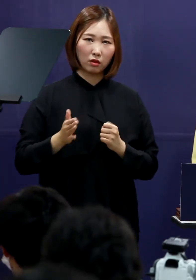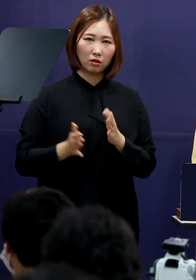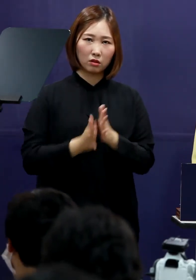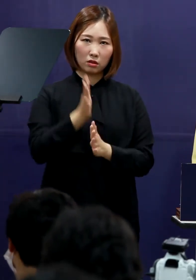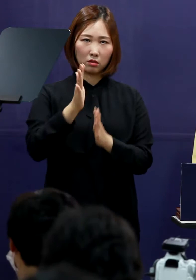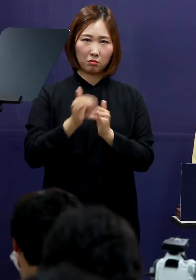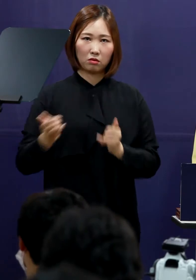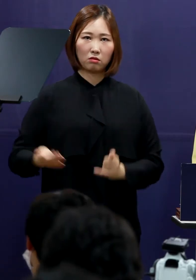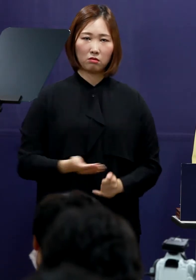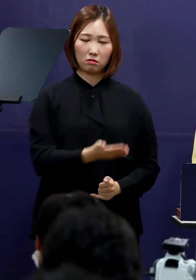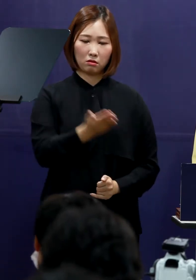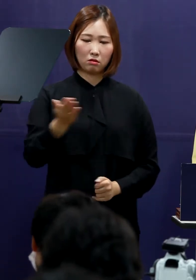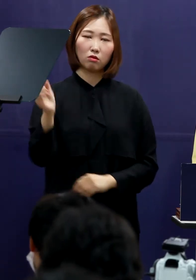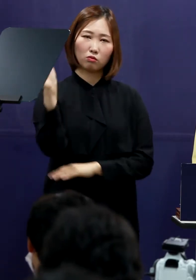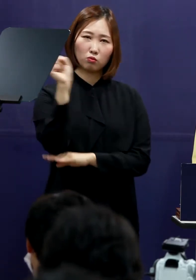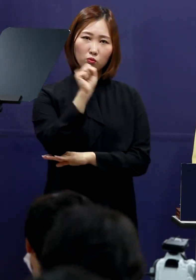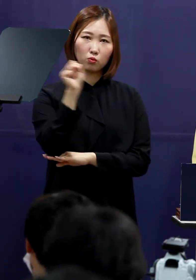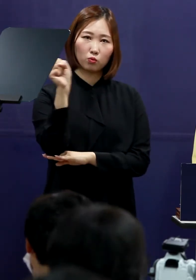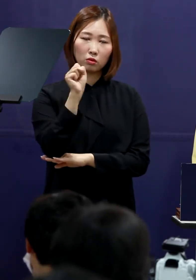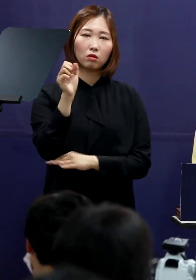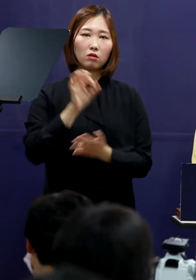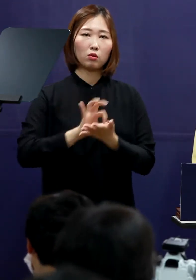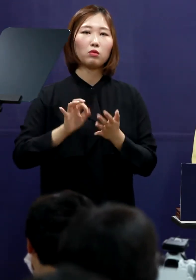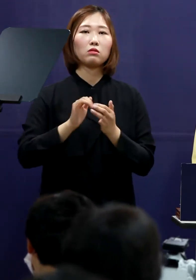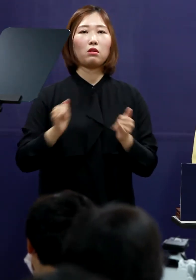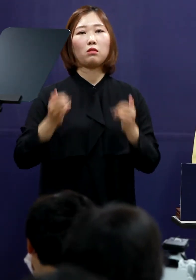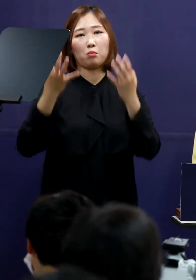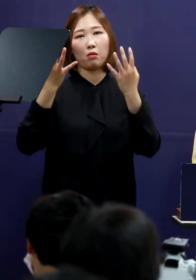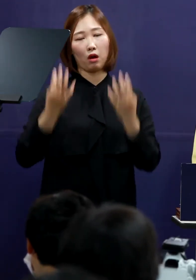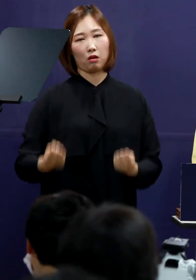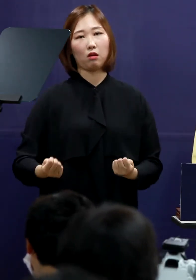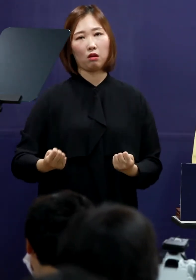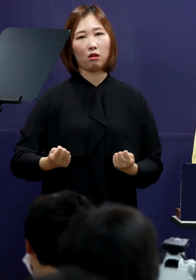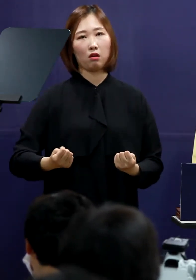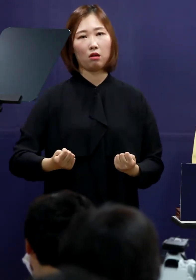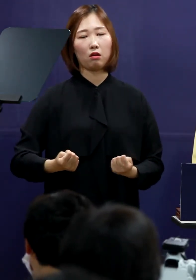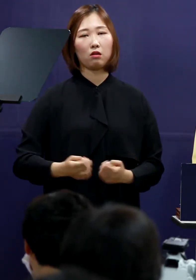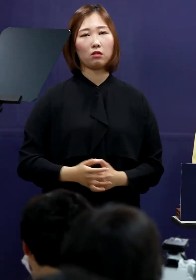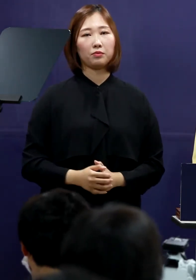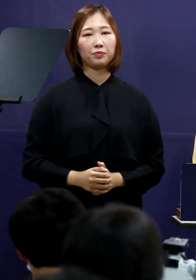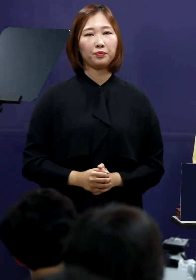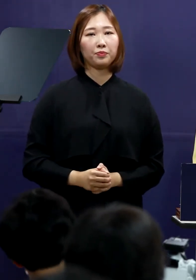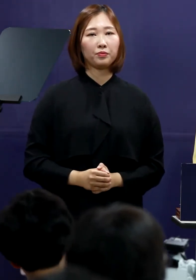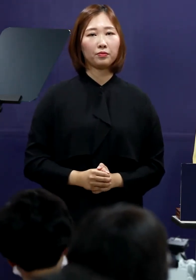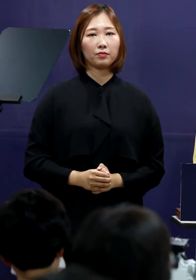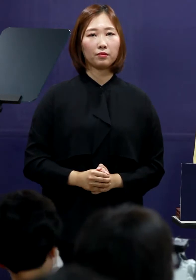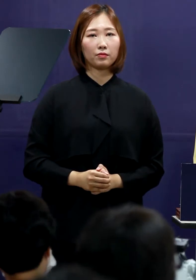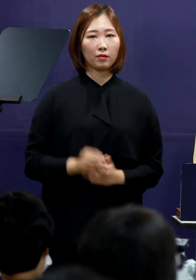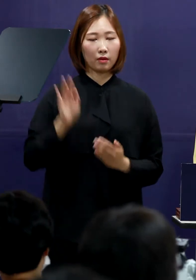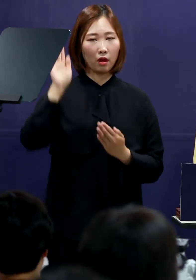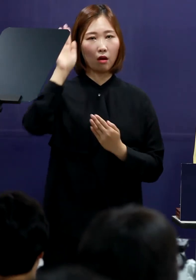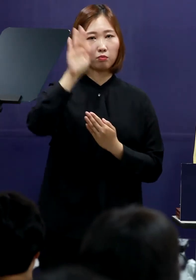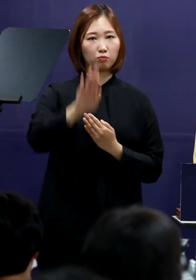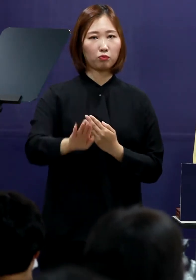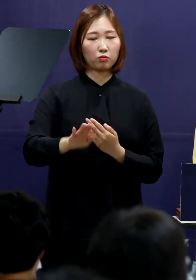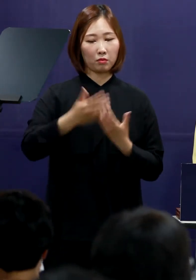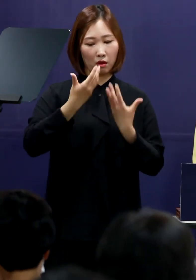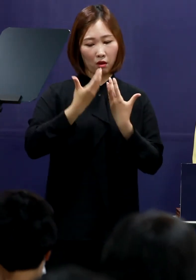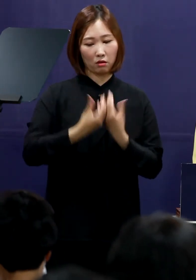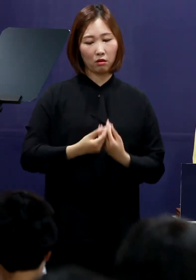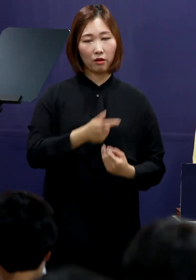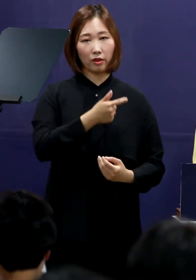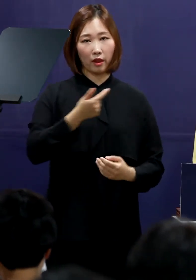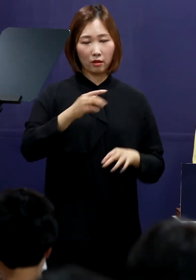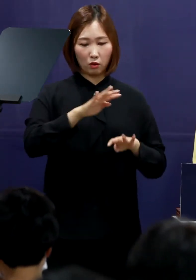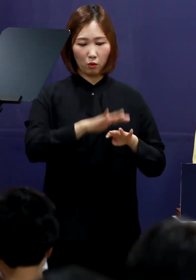아직도 승용차를 이용하시는 분들이 많다 이렇게 판단을 해서 앞으로도 예를 들어서